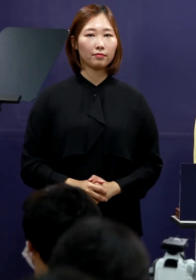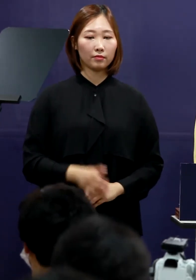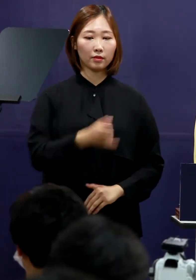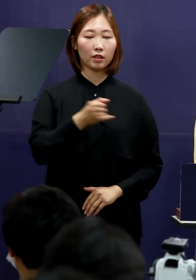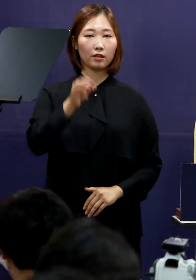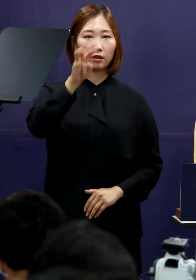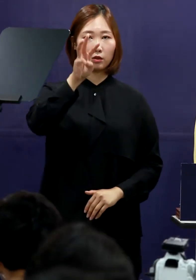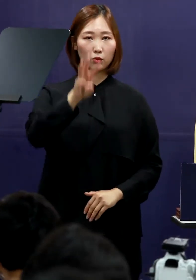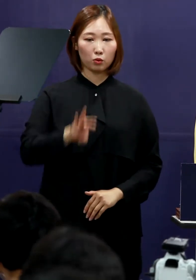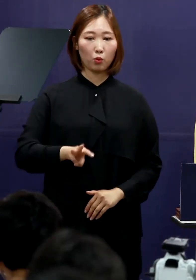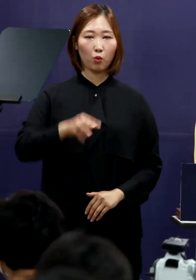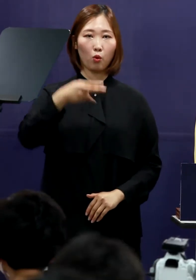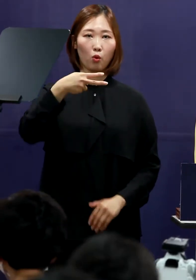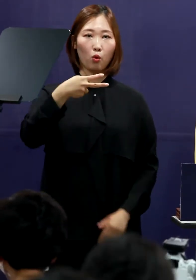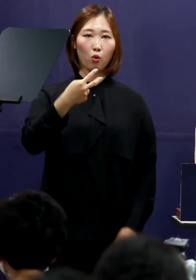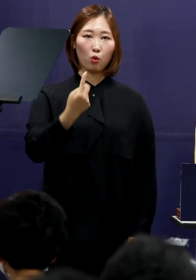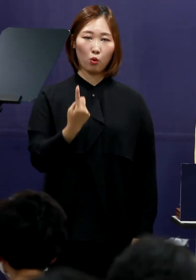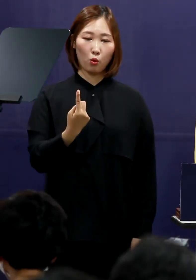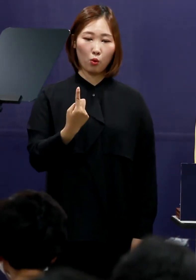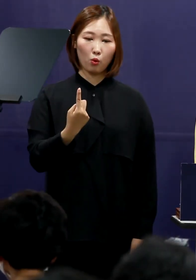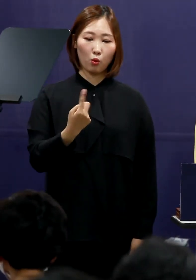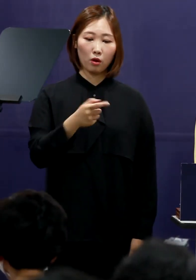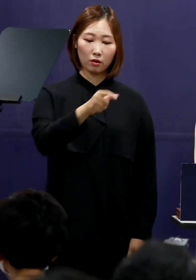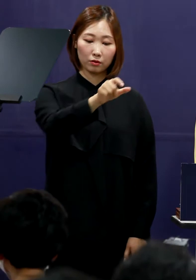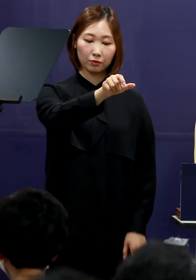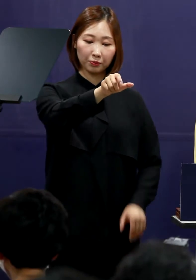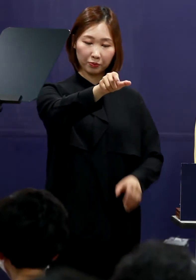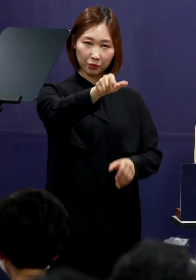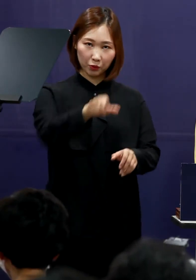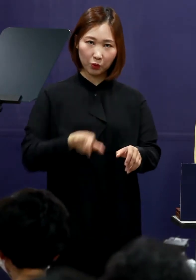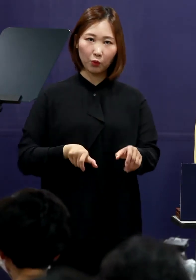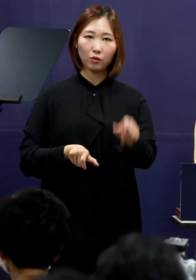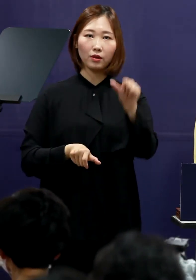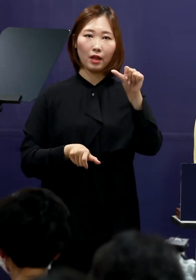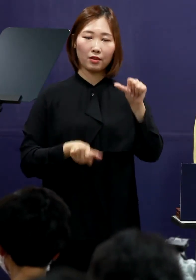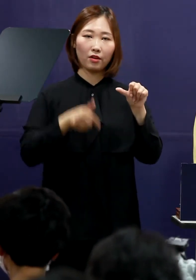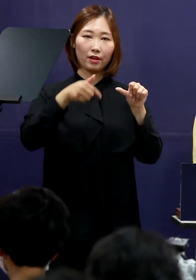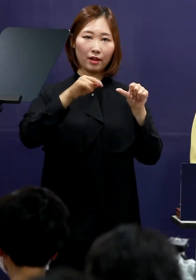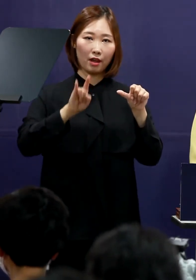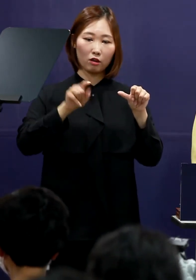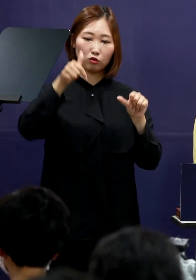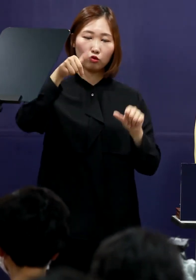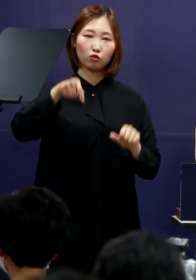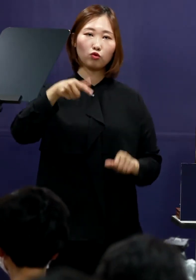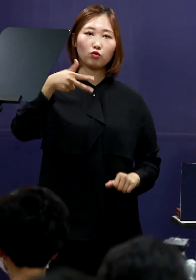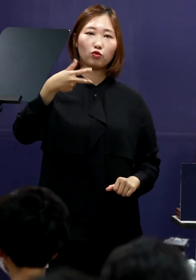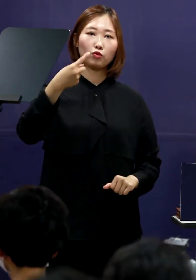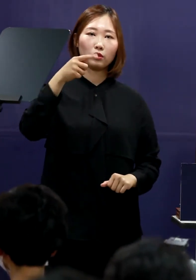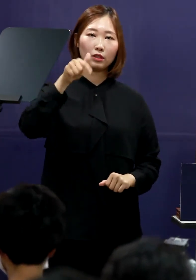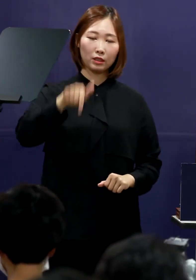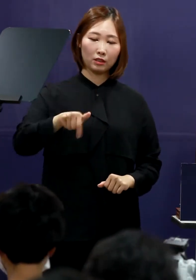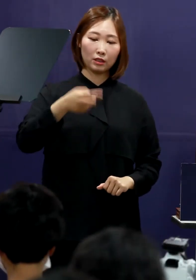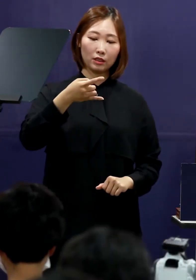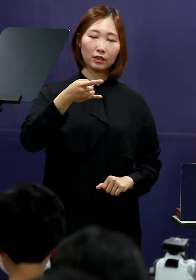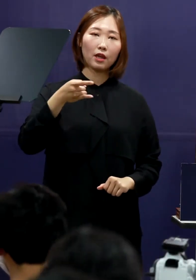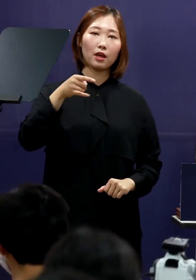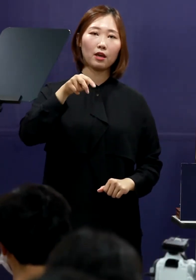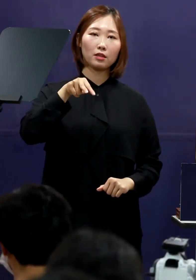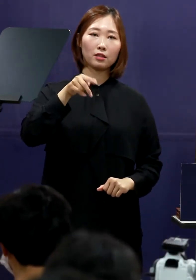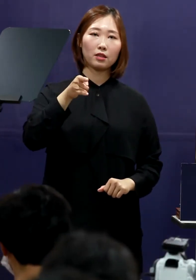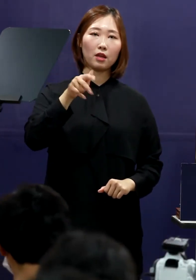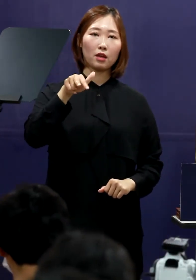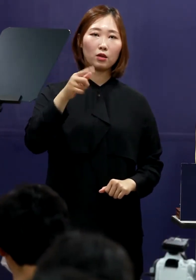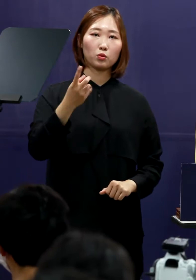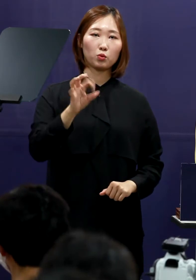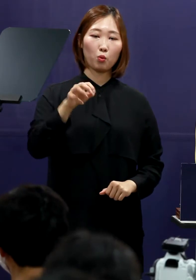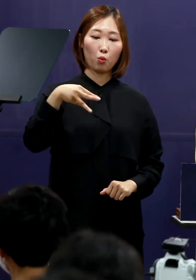의시는 세종로 구간에 5개 노선을 그리고 구죽 세종로 구간에 1개의 BRT 노선을